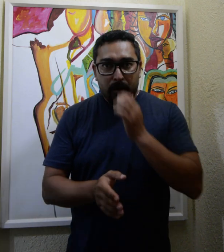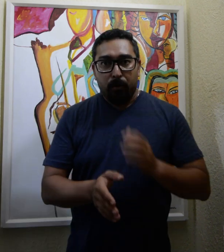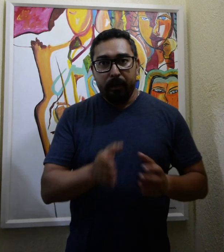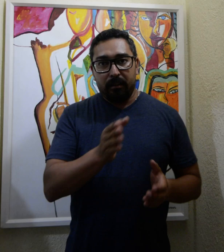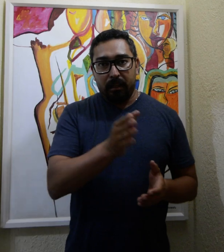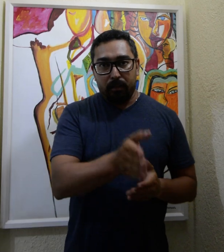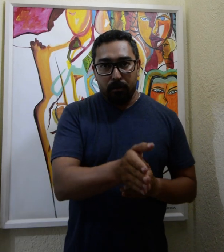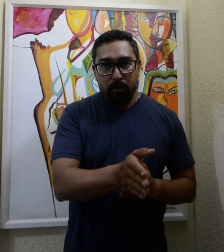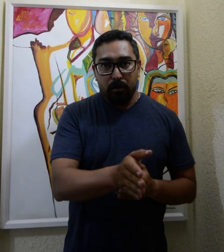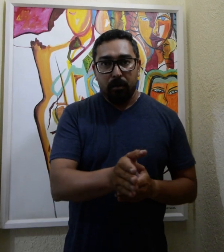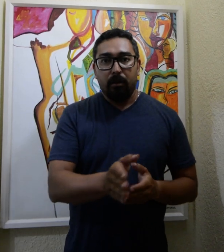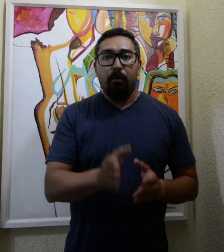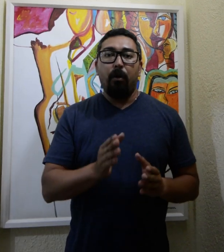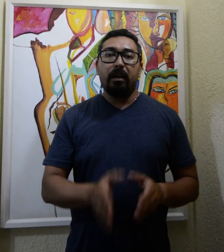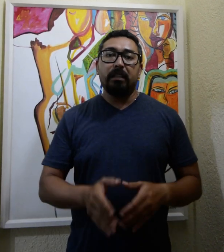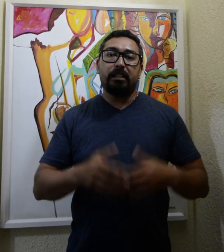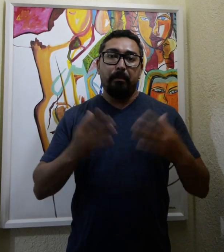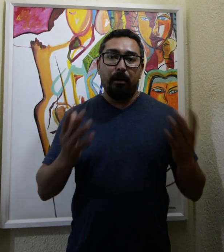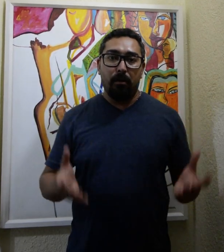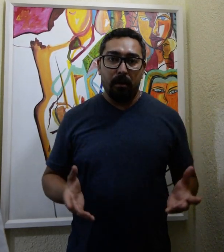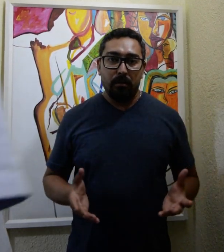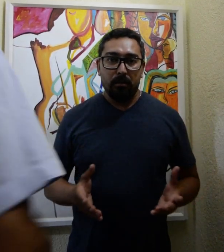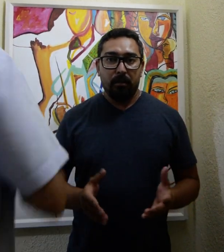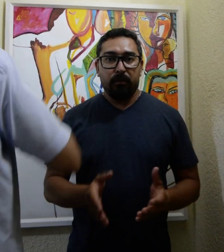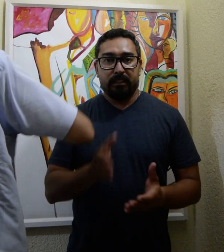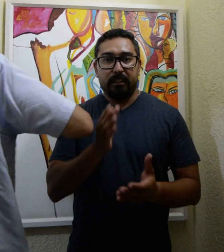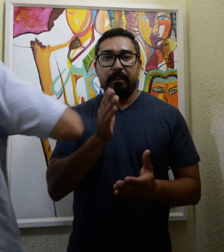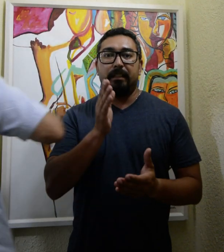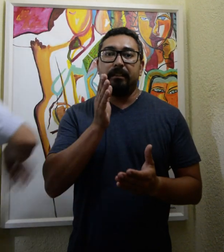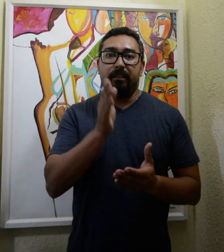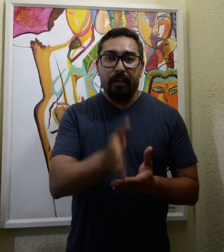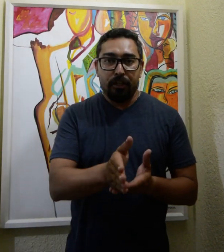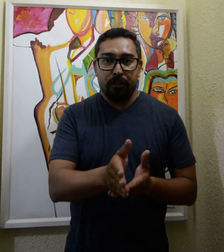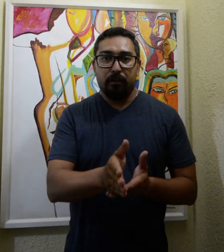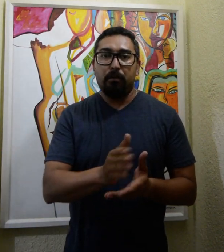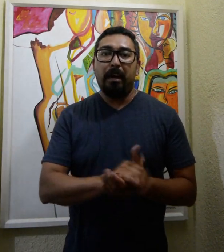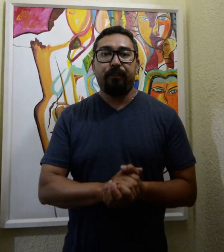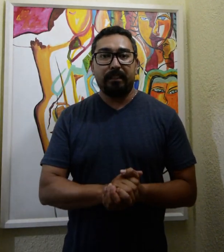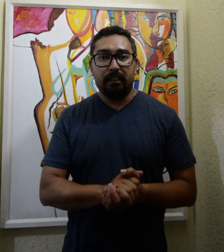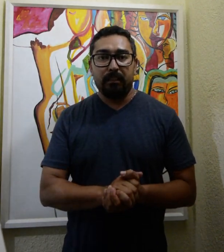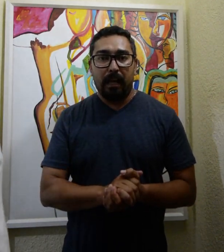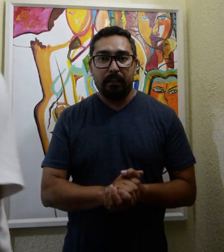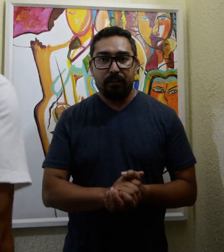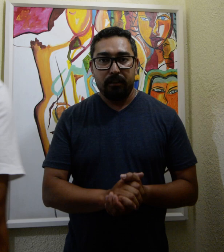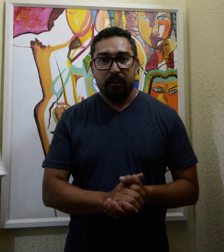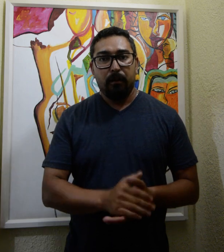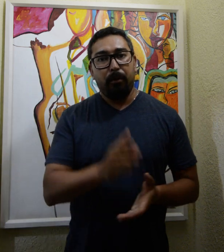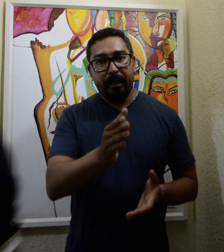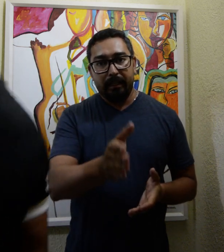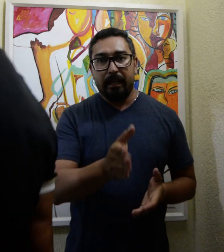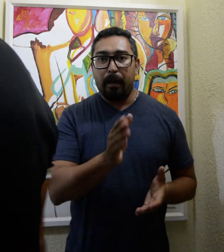o interior, o alcance é maior. Você entende com mais facilidade. Porém, na